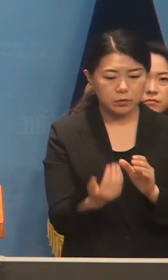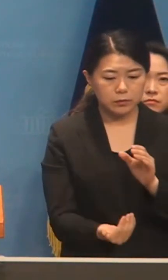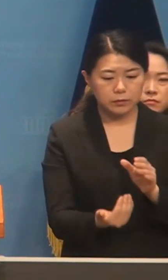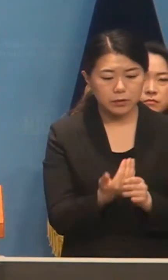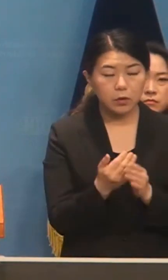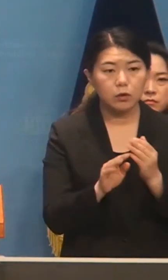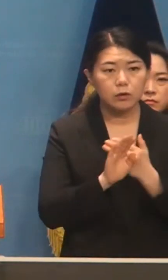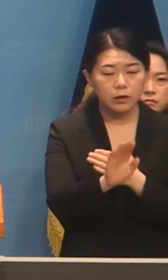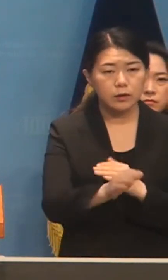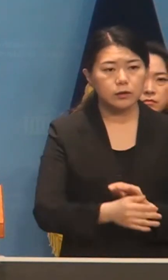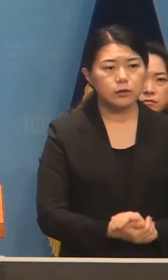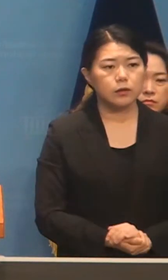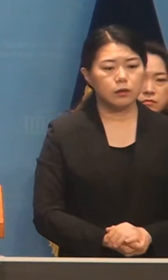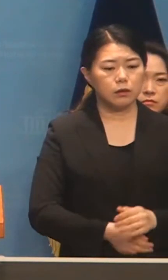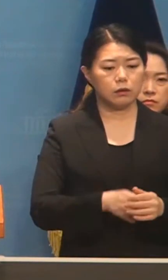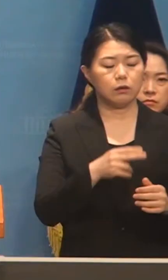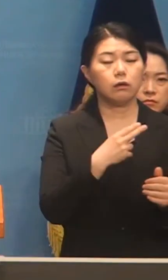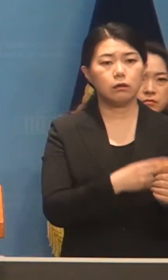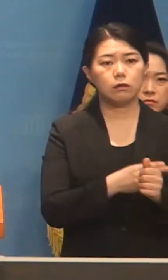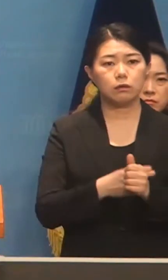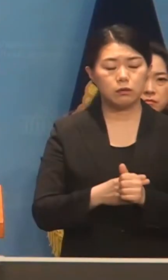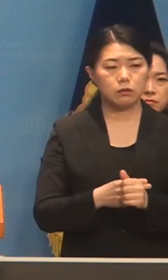계기로 교사들이